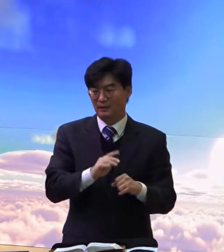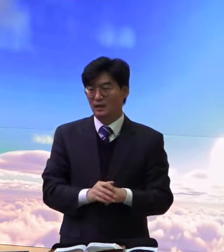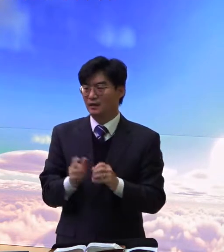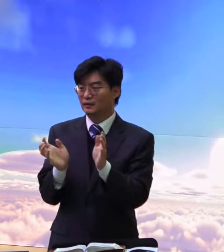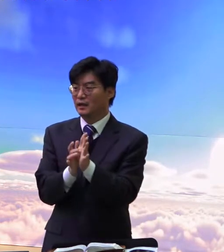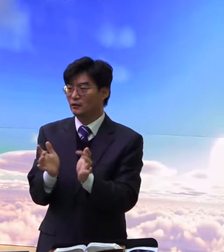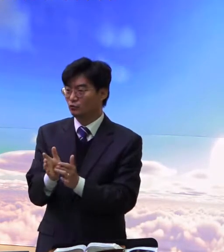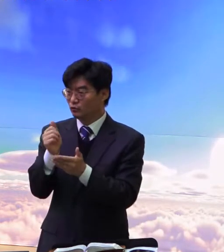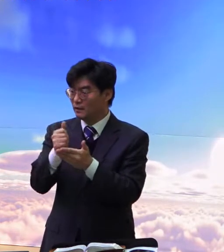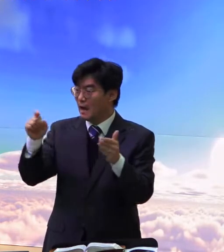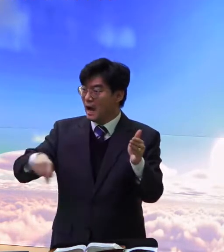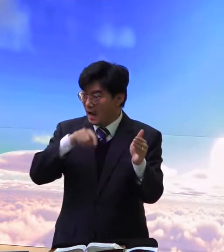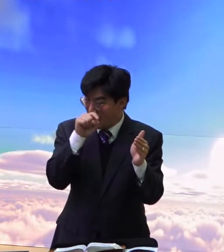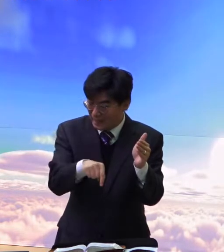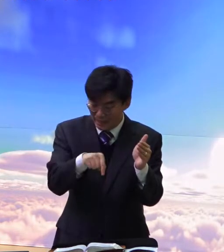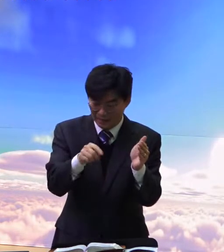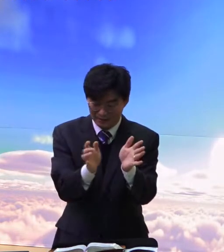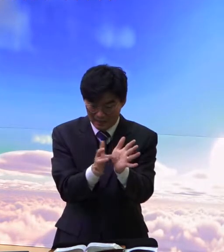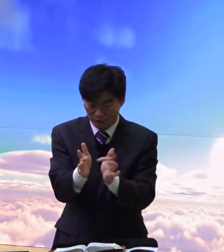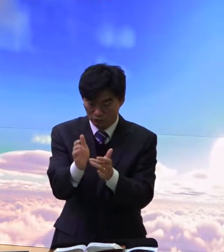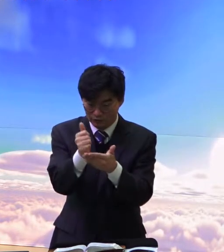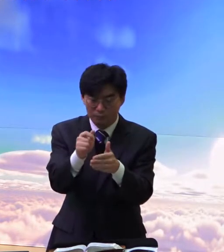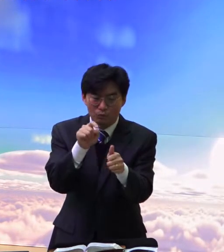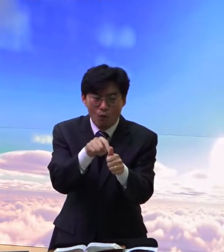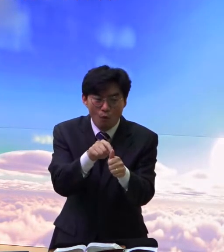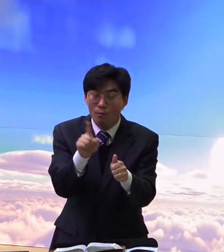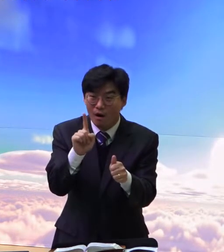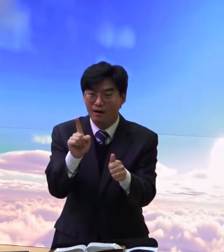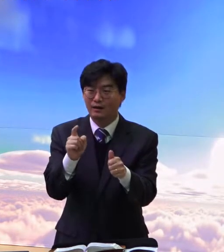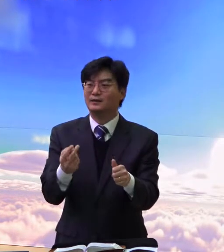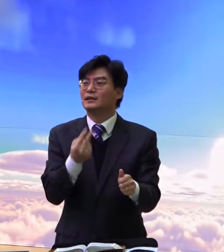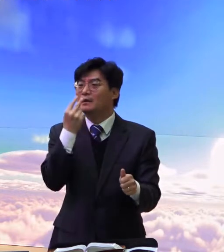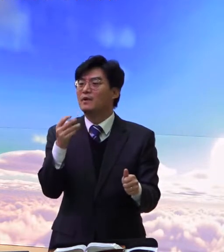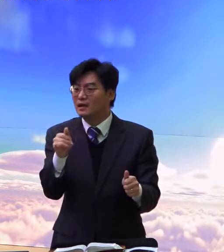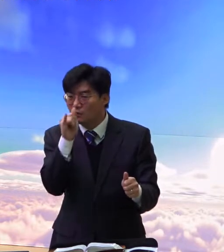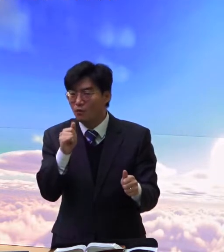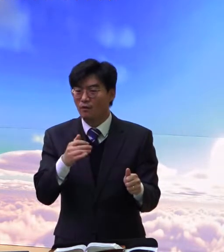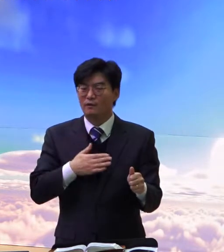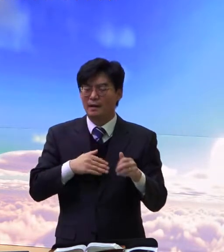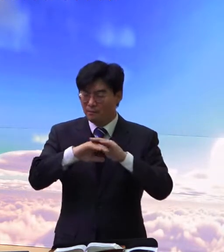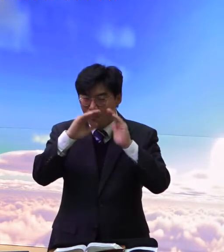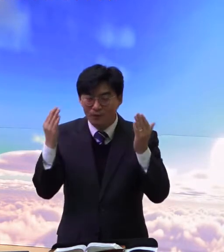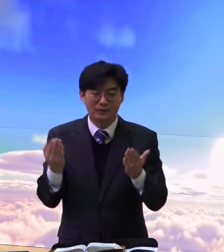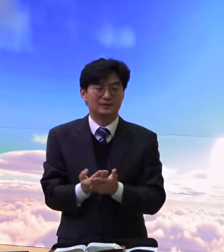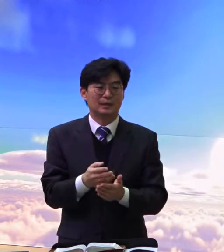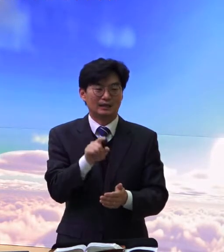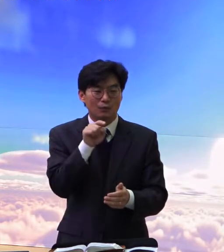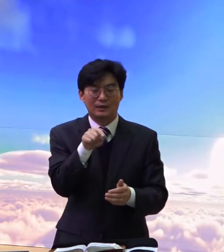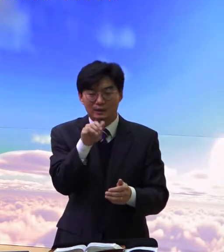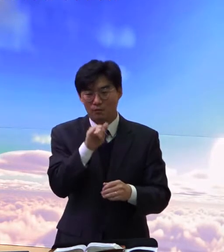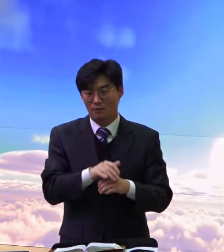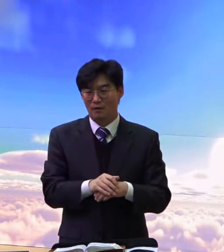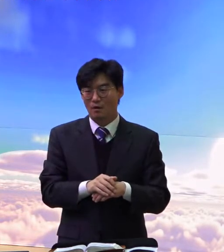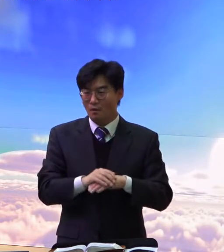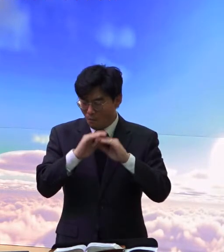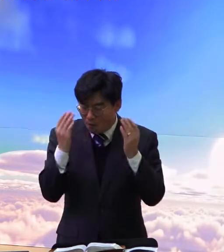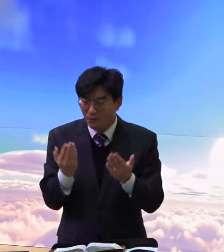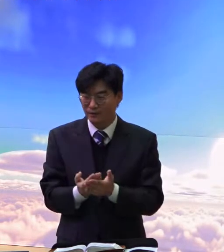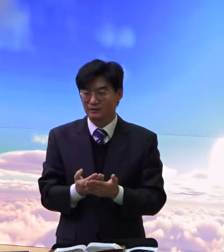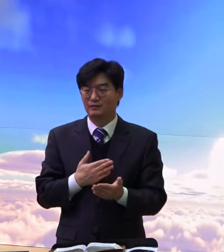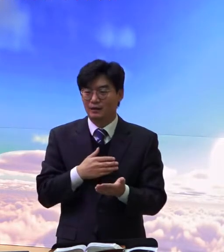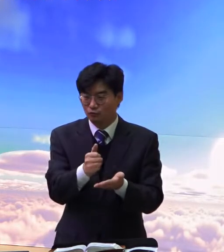예수님 안에 우리 모든 문제 해결이 있고 예수님 안에 생명이 있고 예수님께 모든 것이 다 있습니다 라고 고백하는 사람이 예수